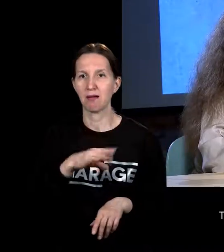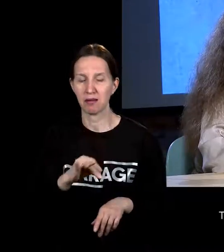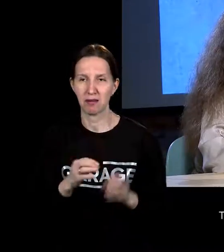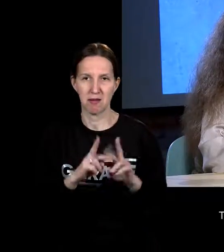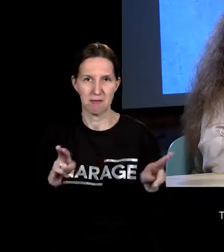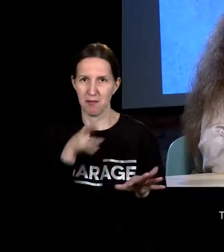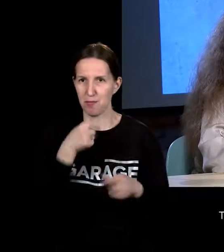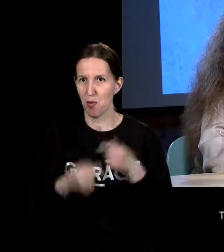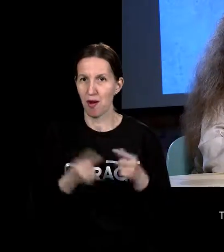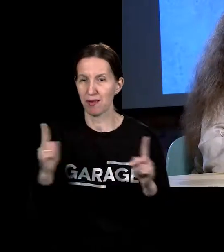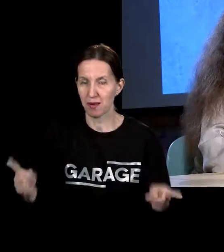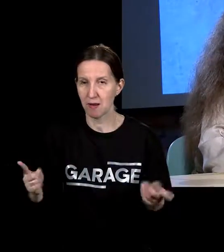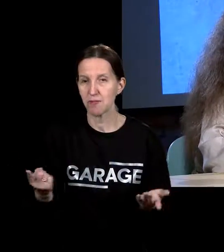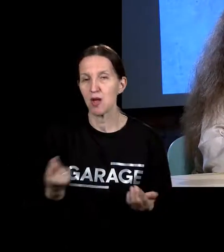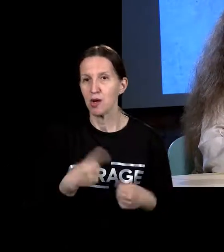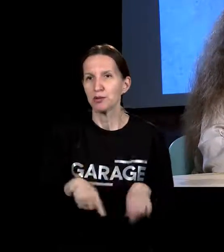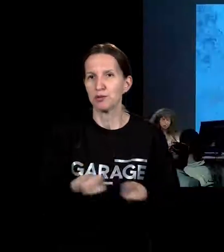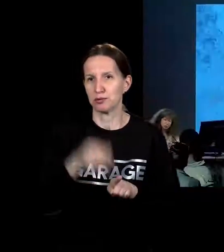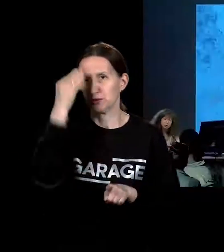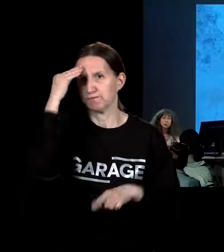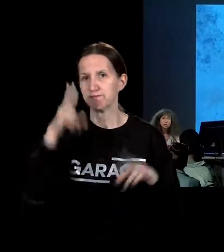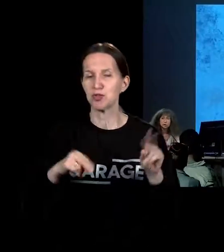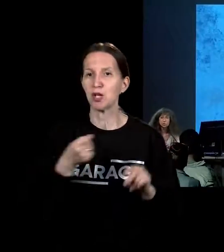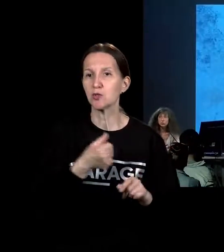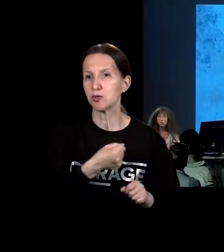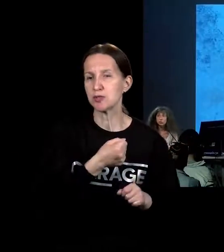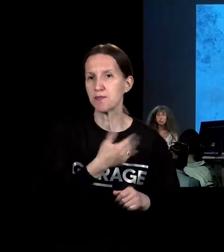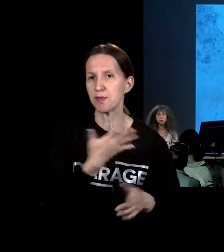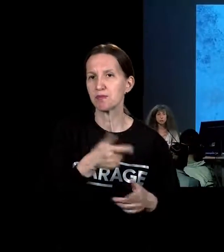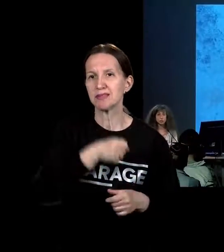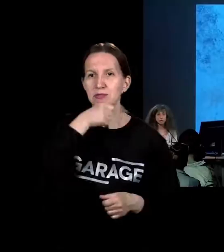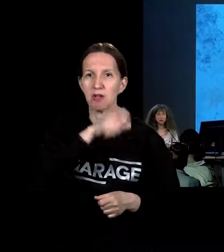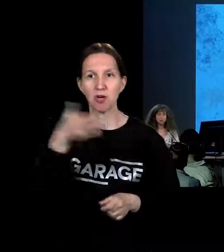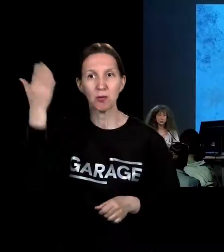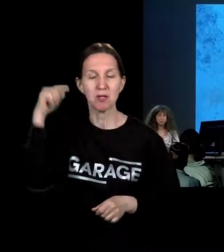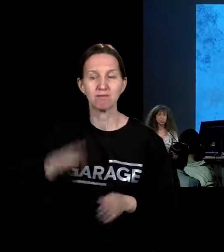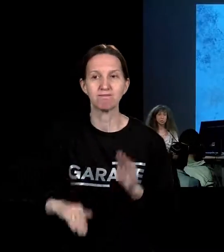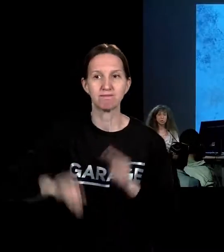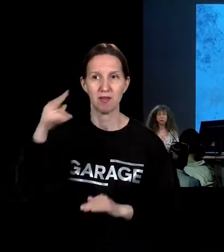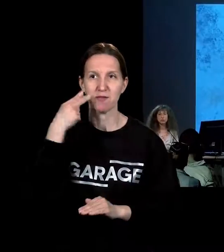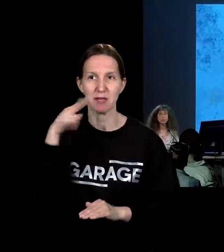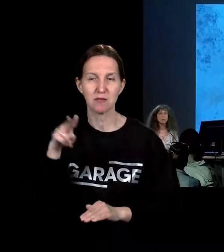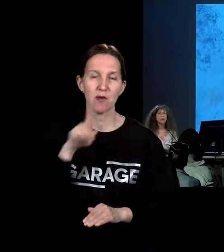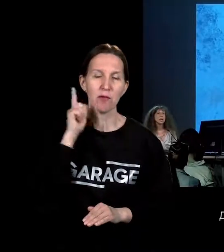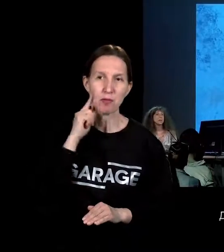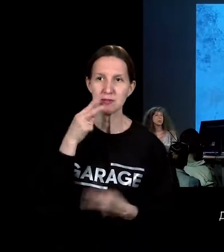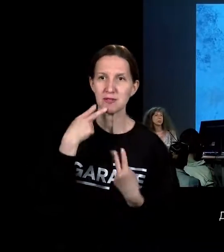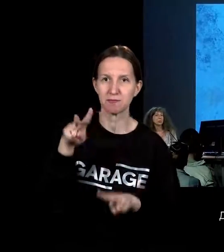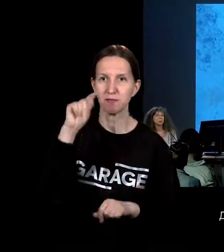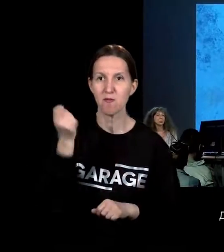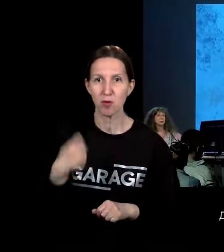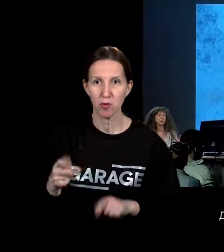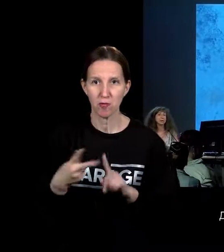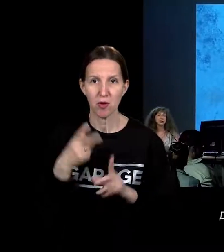примерно к тому же поколению Тенгли, для которого был чуть старше, да, вот людей, которые в детстве или в юности пережили войну, для